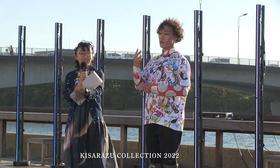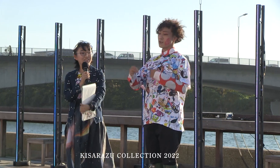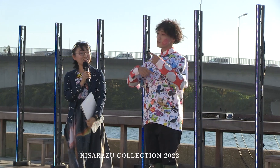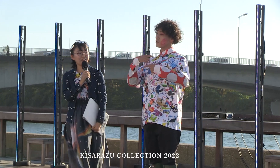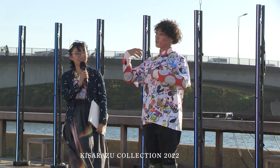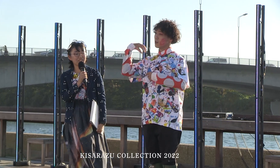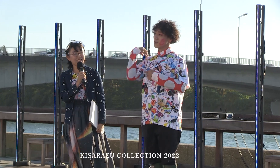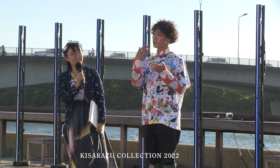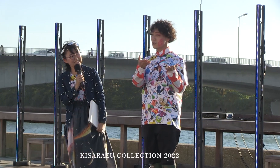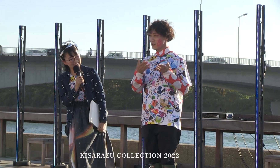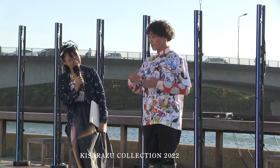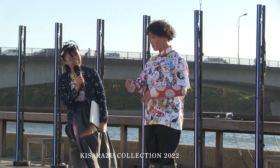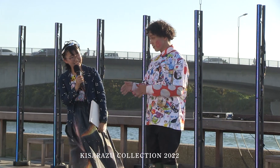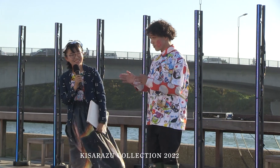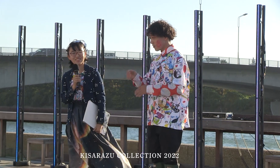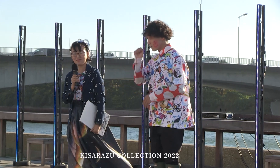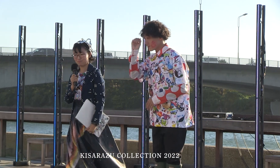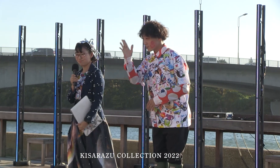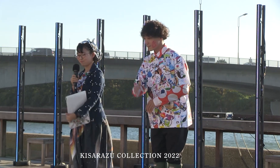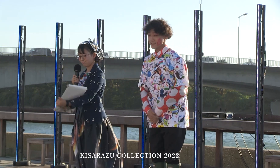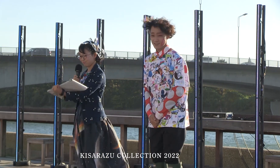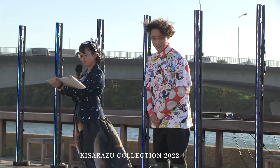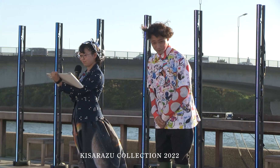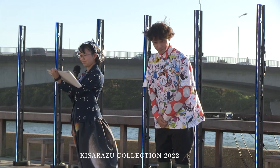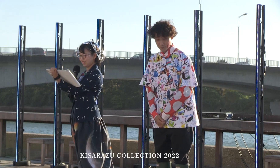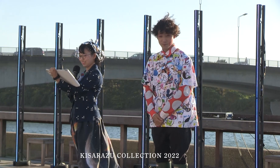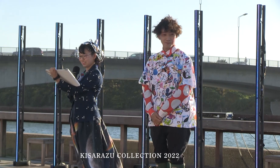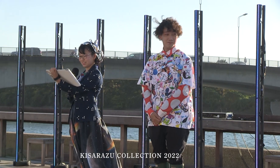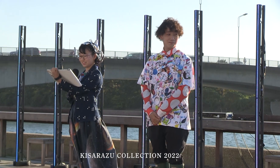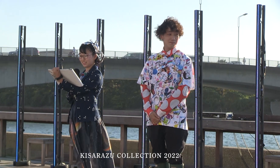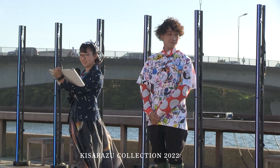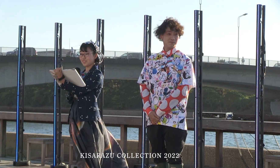。どうぞよろしくお願いします。